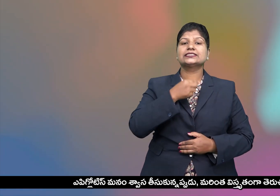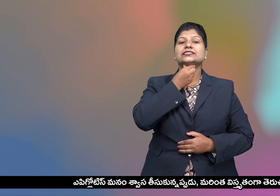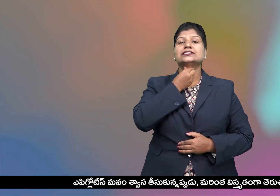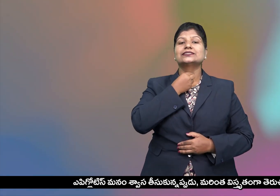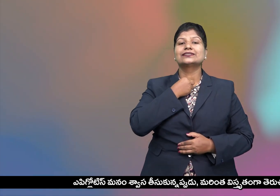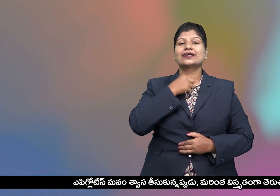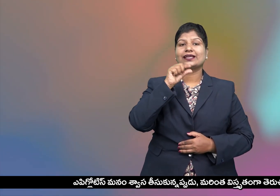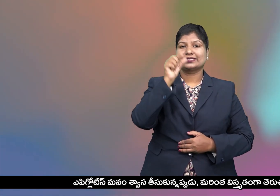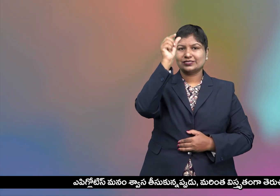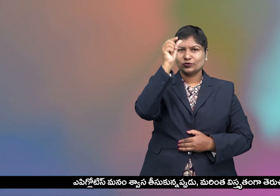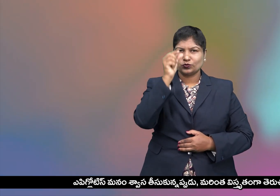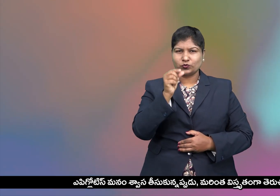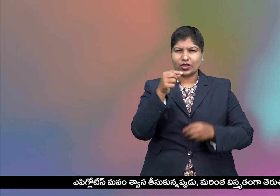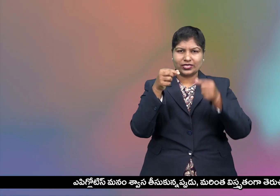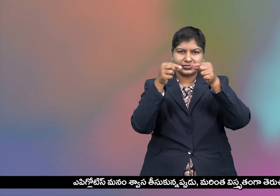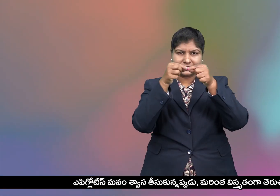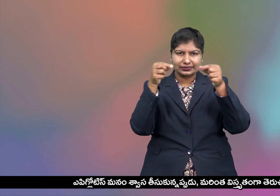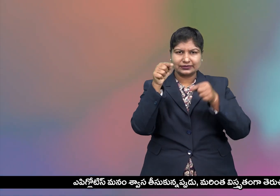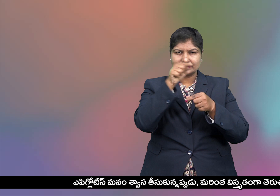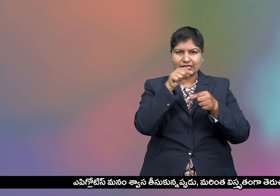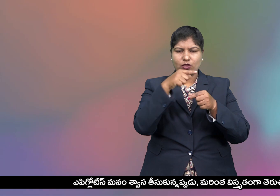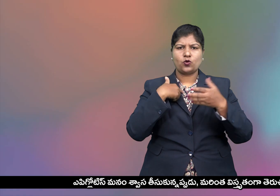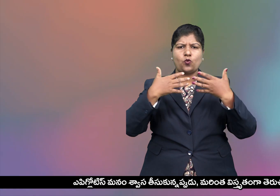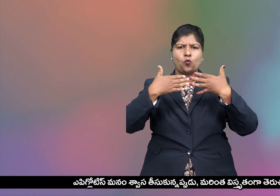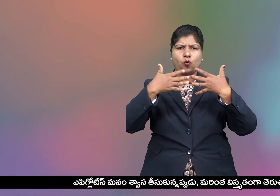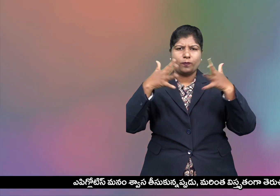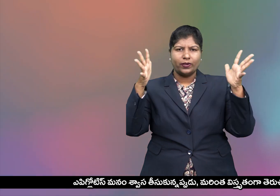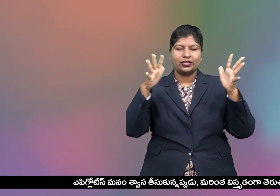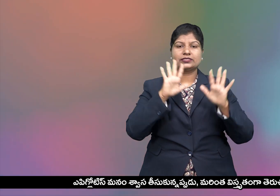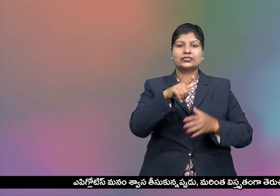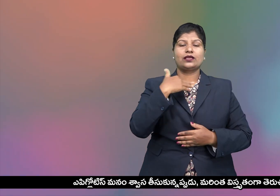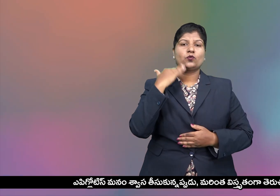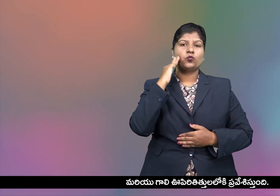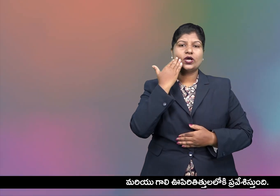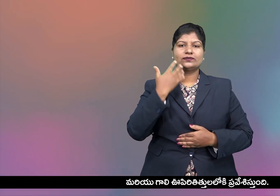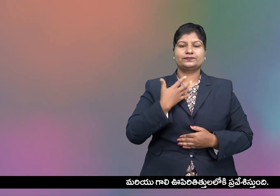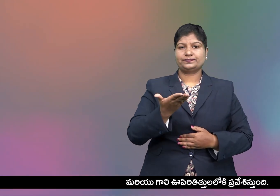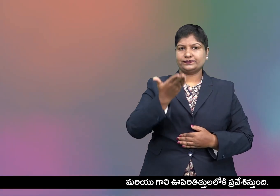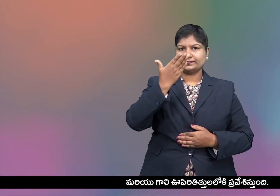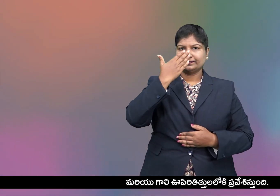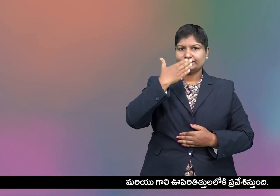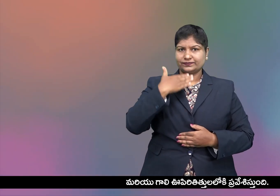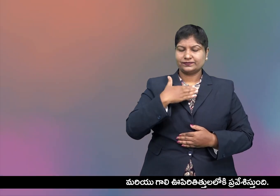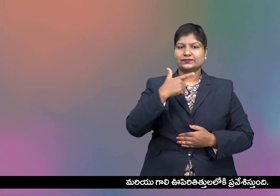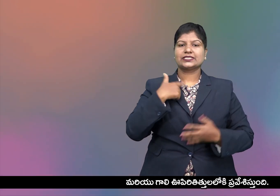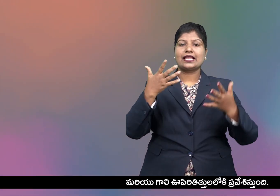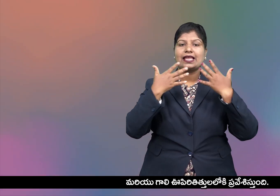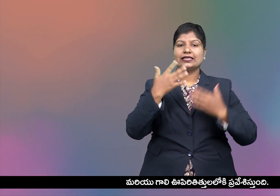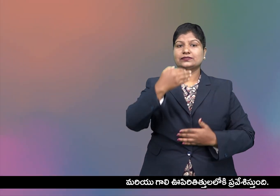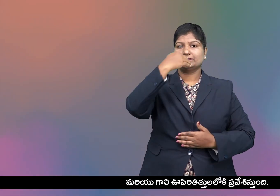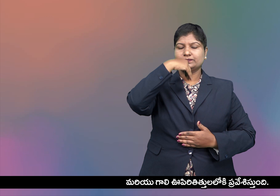ఎపిగ్లోటిస్ మనం శ్వాస తీసుకున్నప్పుడు మరింత విస్తృతంగా తెరుచుకుంటుంది మరియు